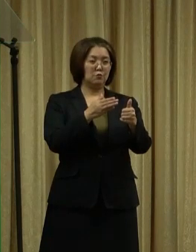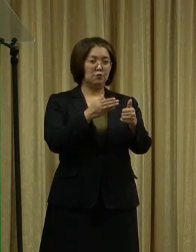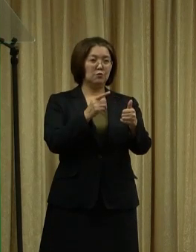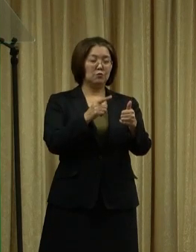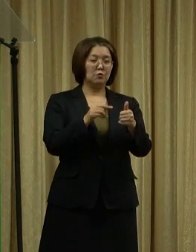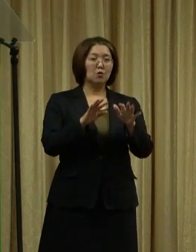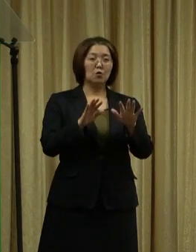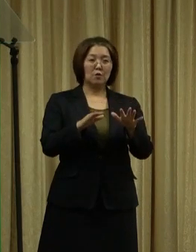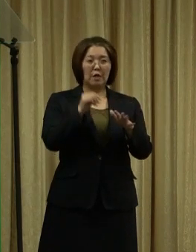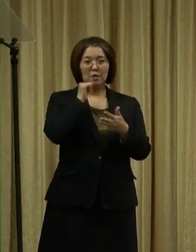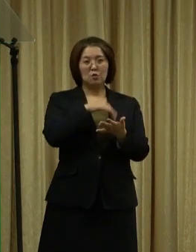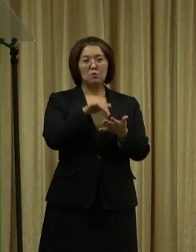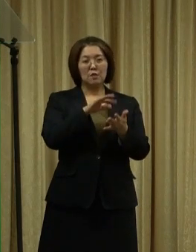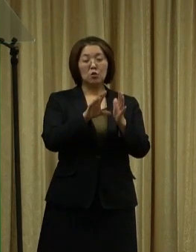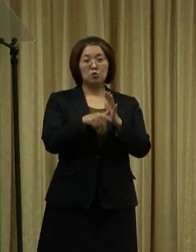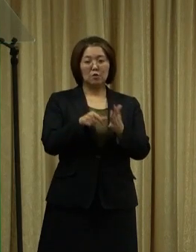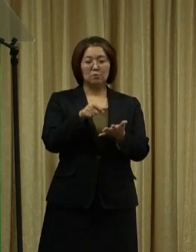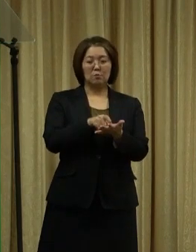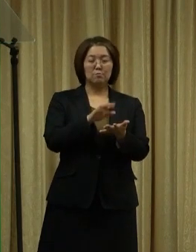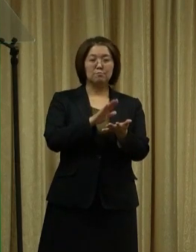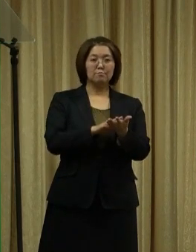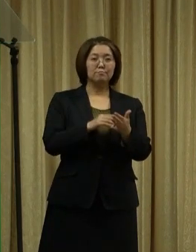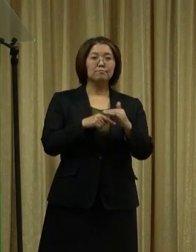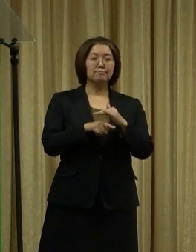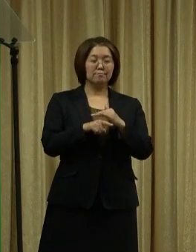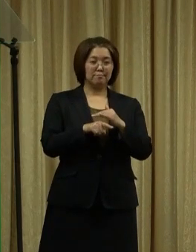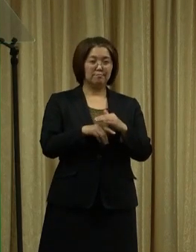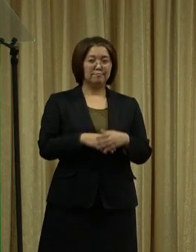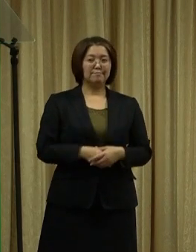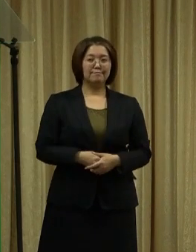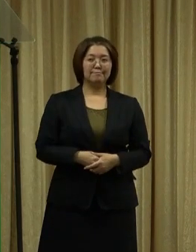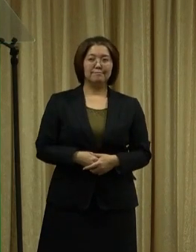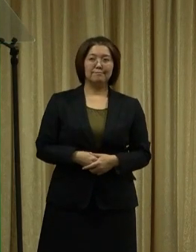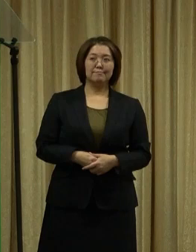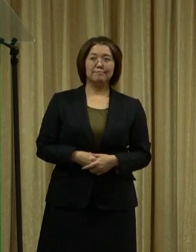今回の予算でももちろん盛り込んでいるところです。